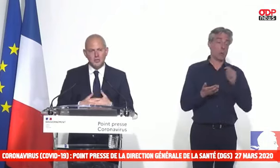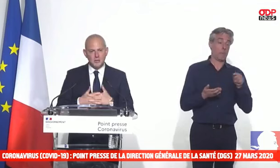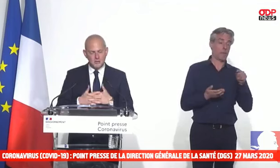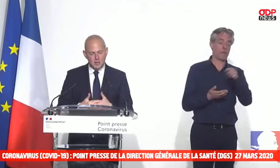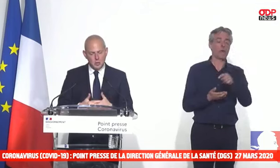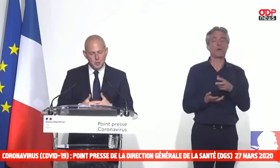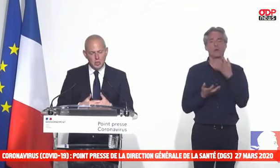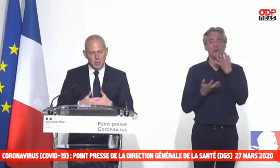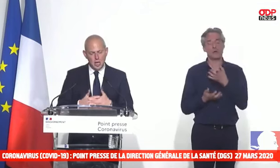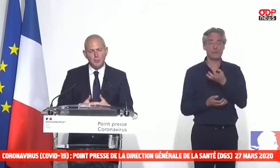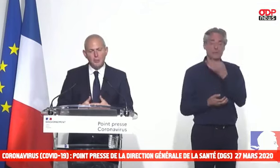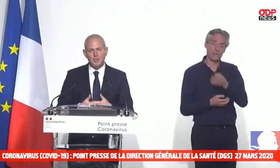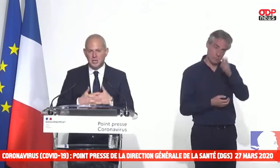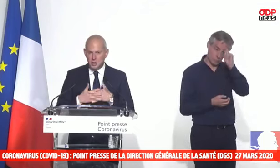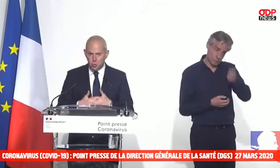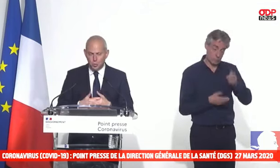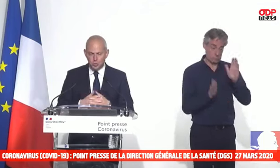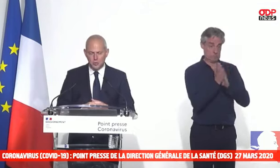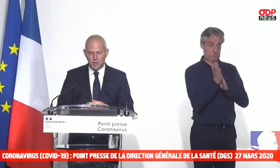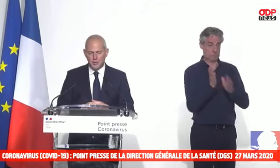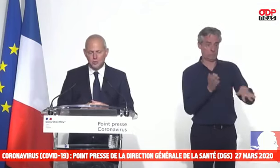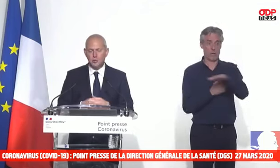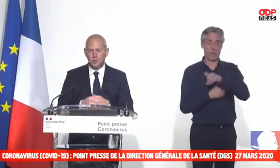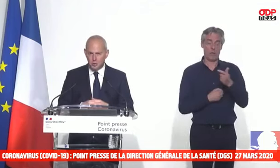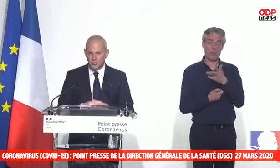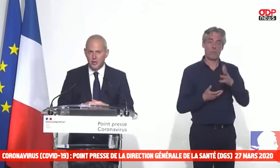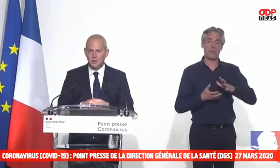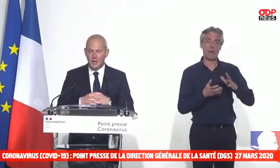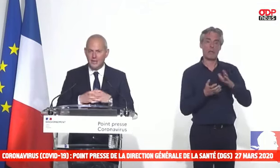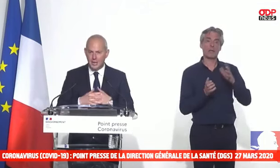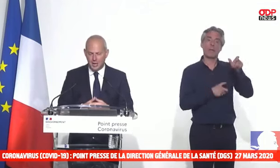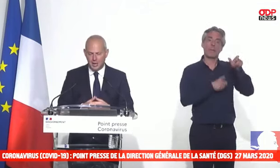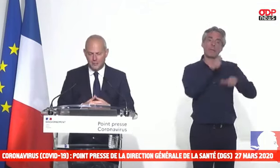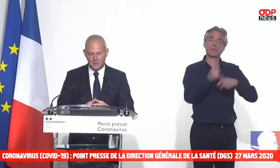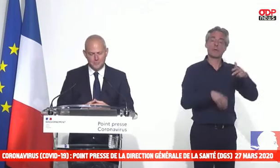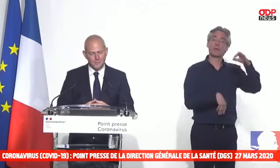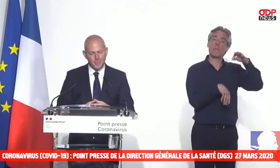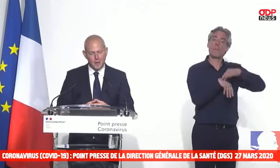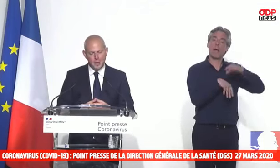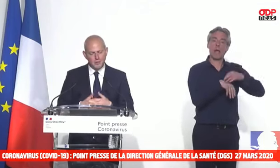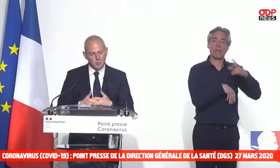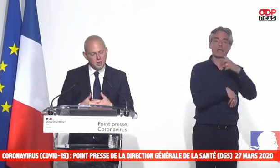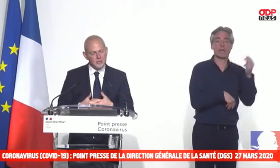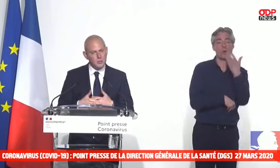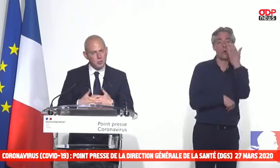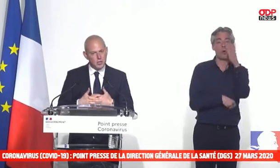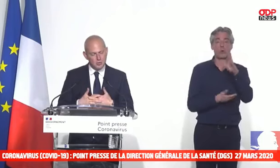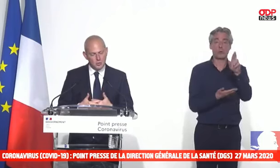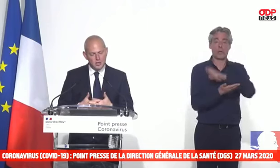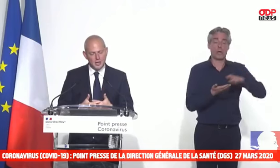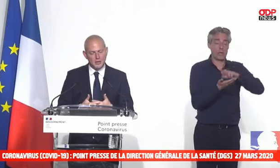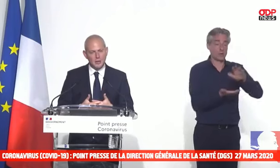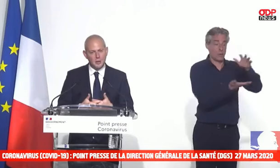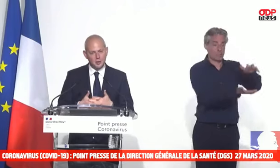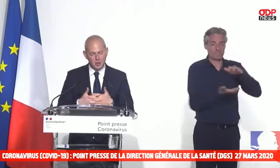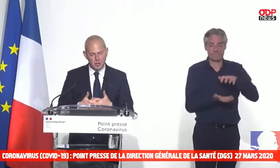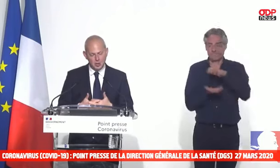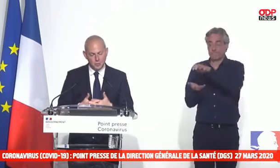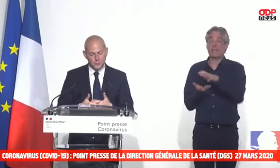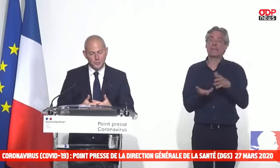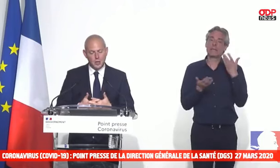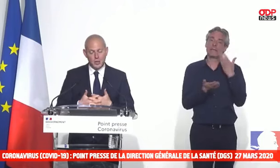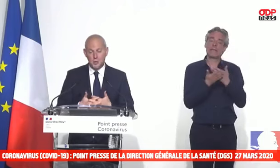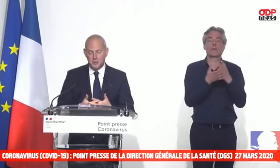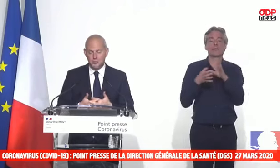je souhaite saluer et applaudir les nombreuses opérations de transfert de malades graves. Elles sont un exemple de la solidarité entre les